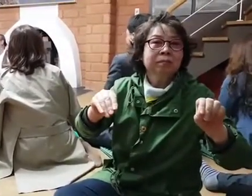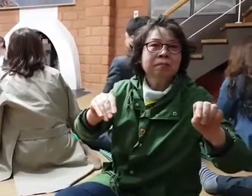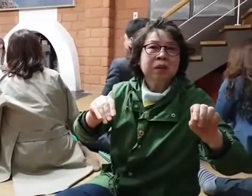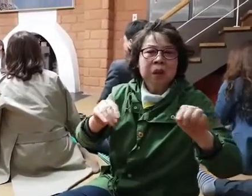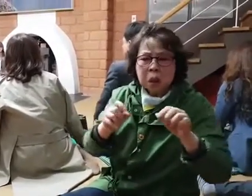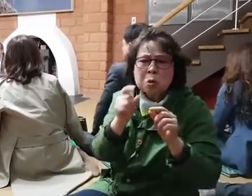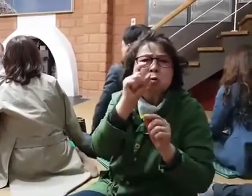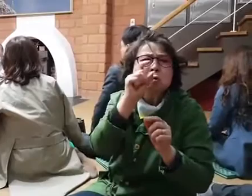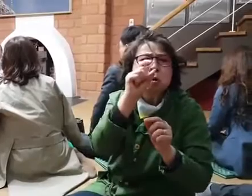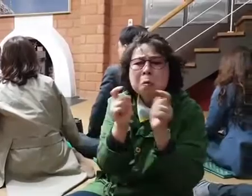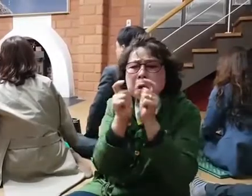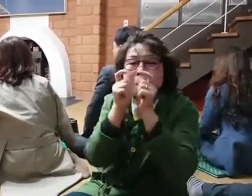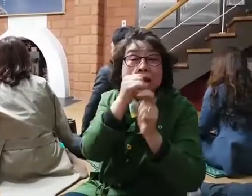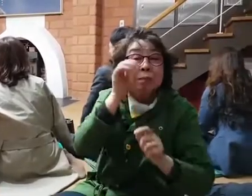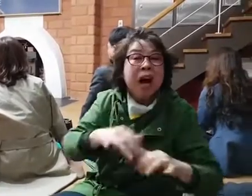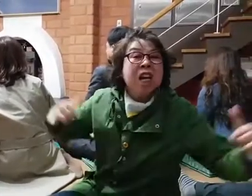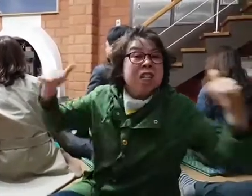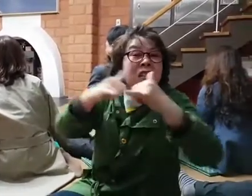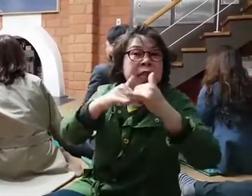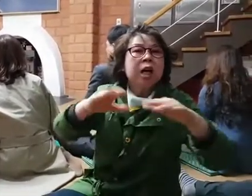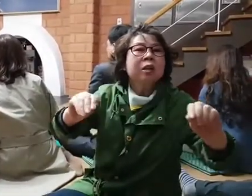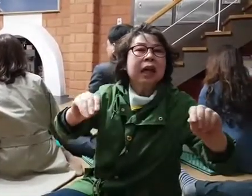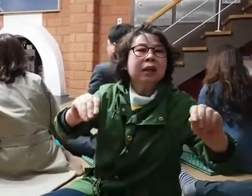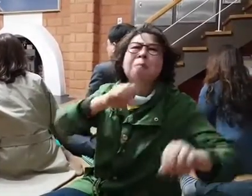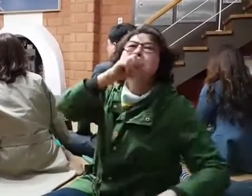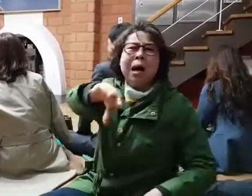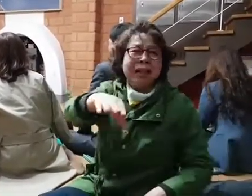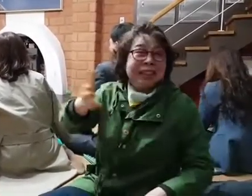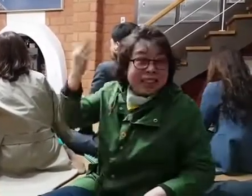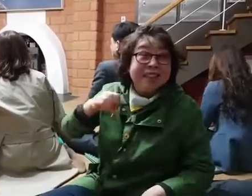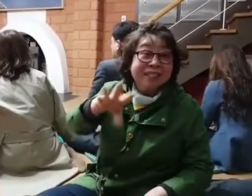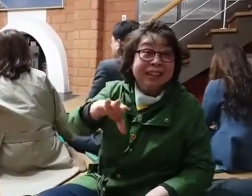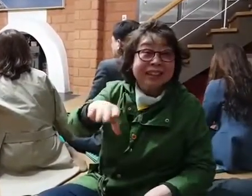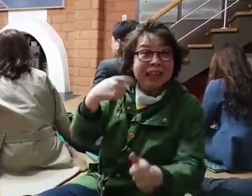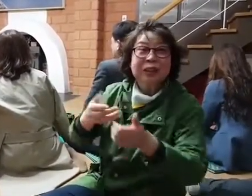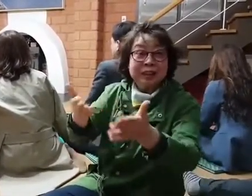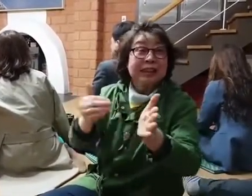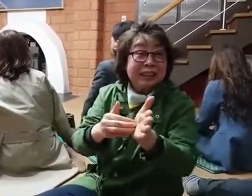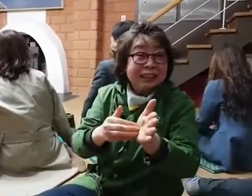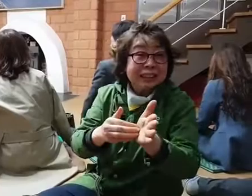사소한 분쟁은 있을 수 있어도 전쟁은 끝났다. 요 소리다. 그걸 알려줬잖아요.